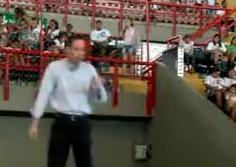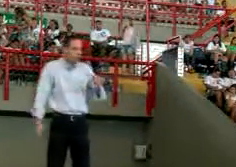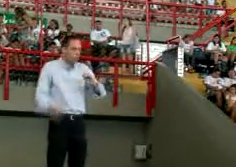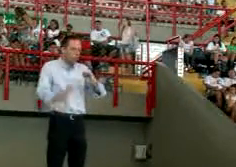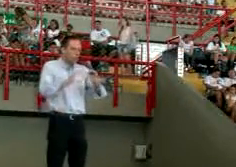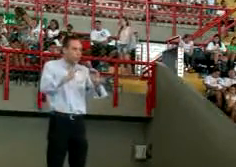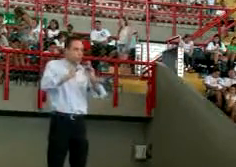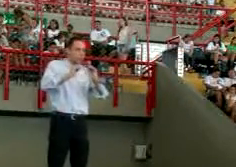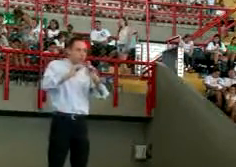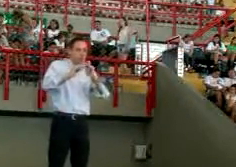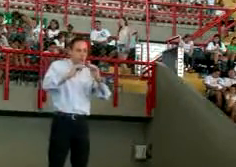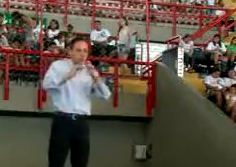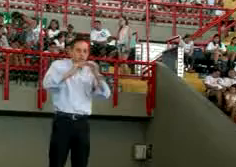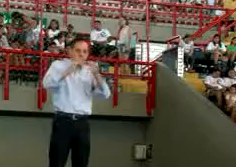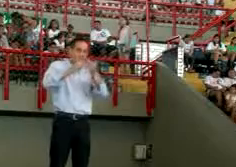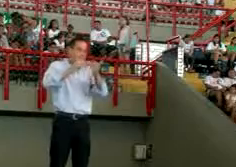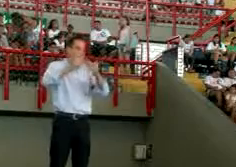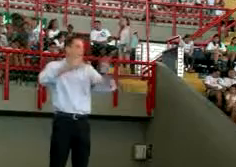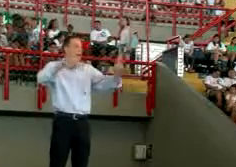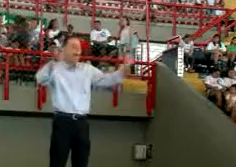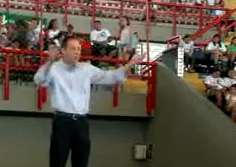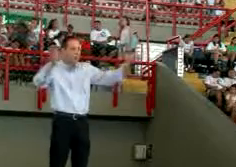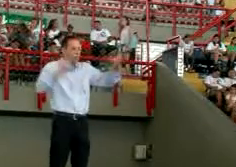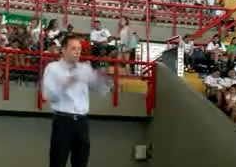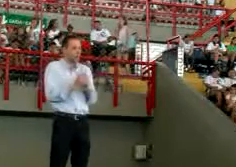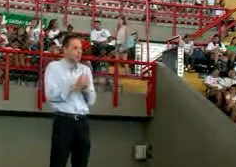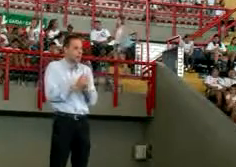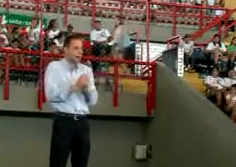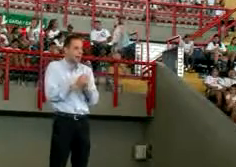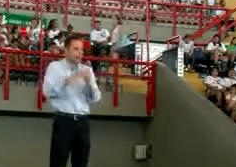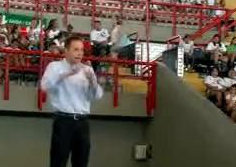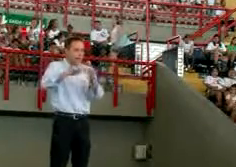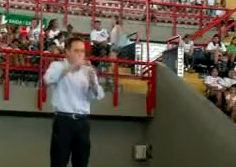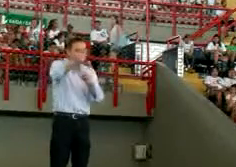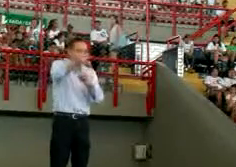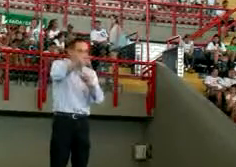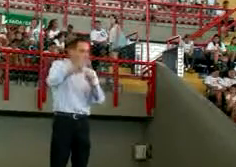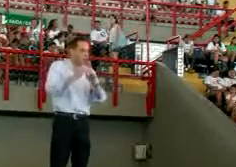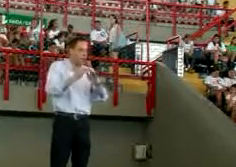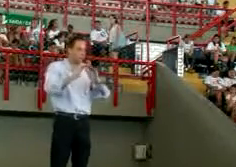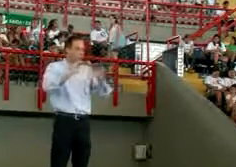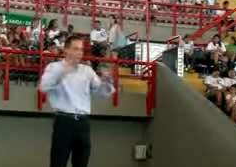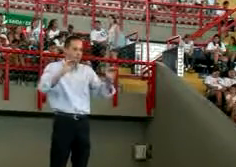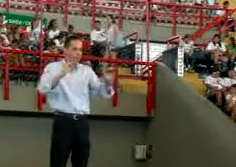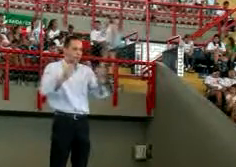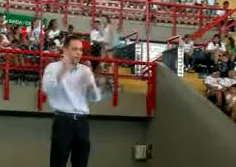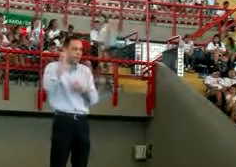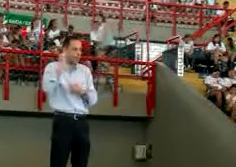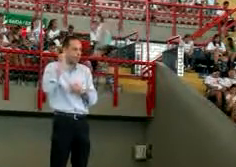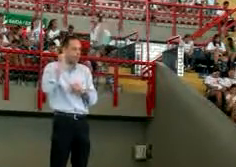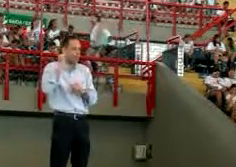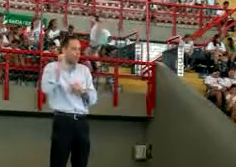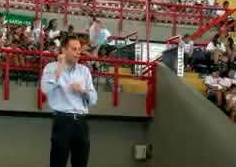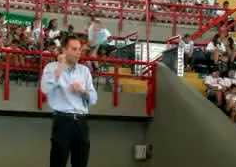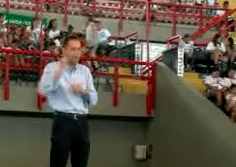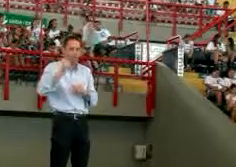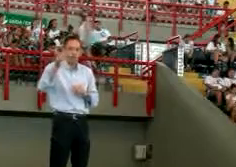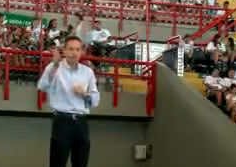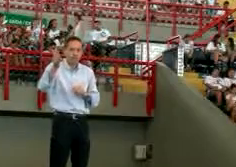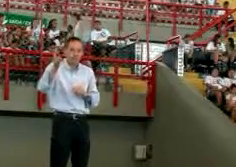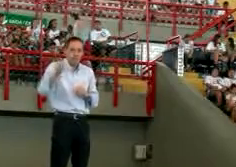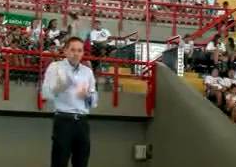partidos políticos, quando eles estão assim, né, queimados, digamos, na sociedade, eles mudam de nome para ver se o povo esquece o que eles fizeram no